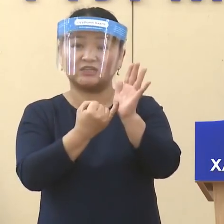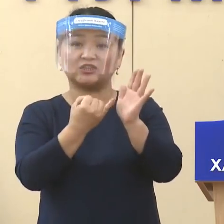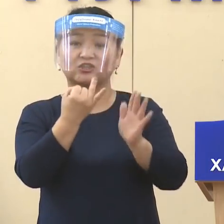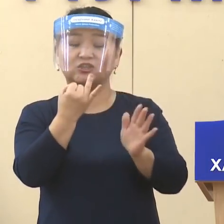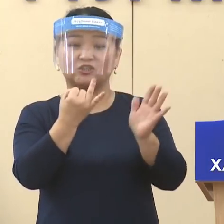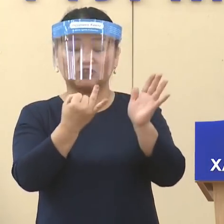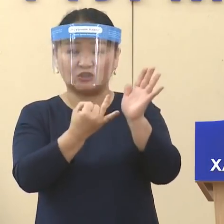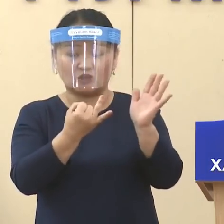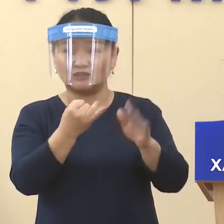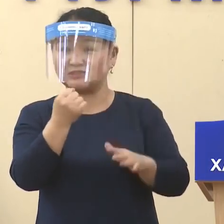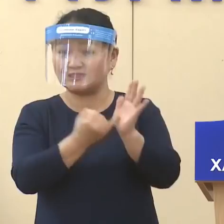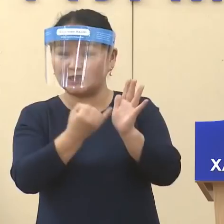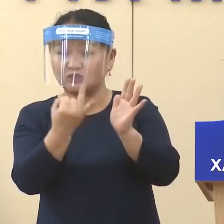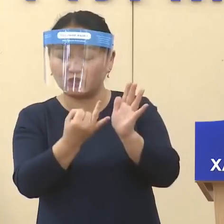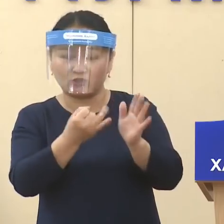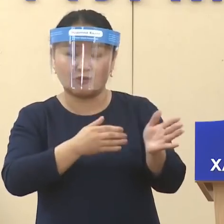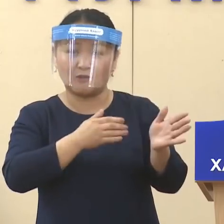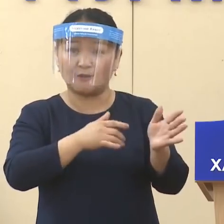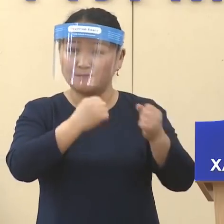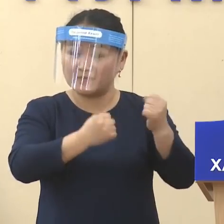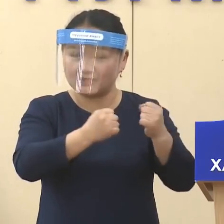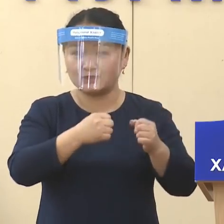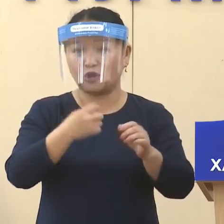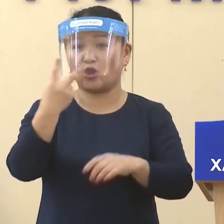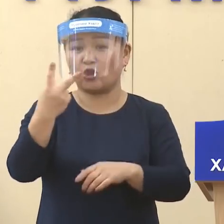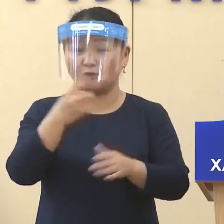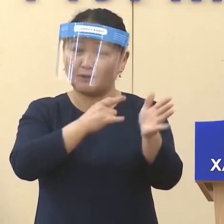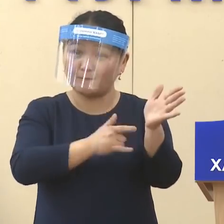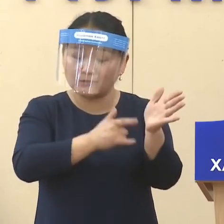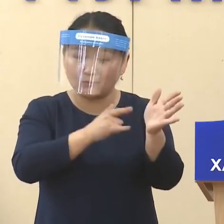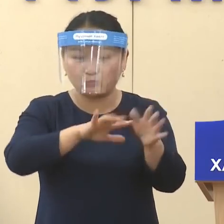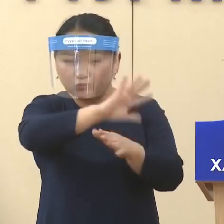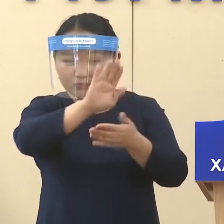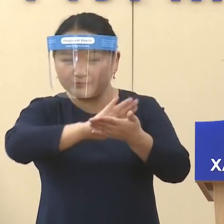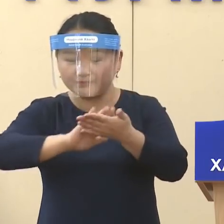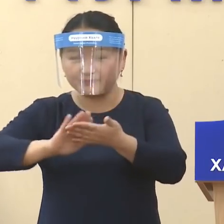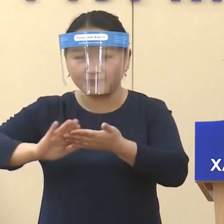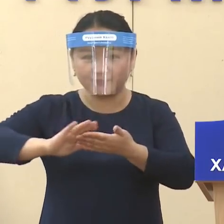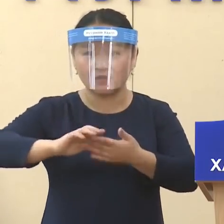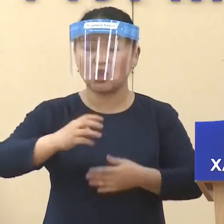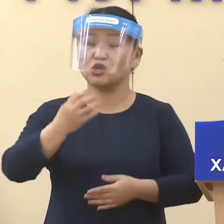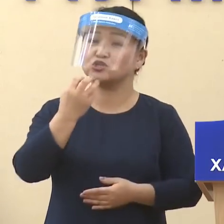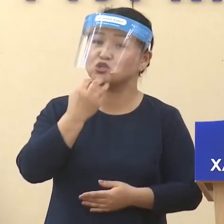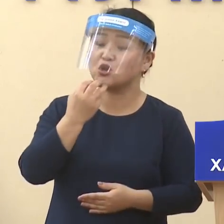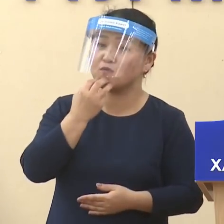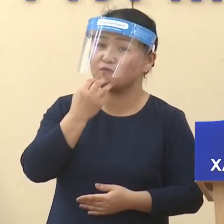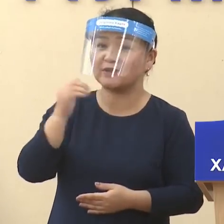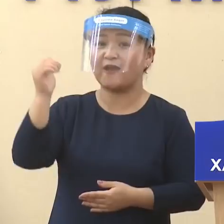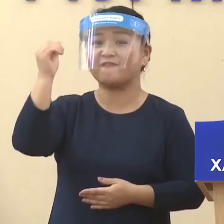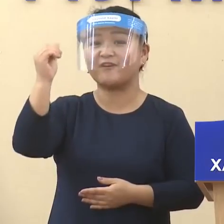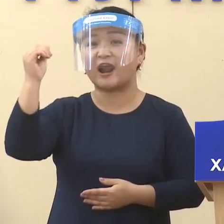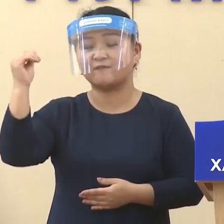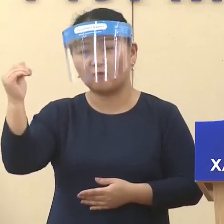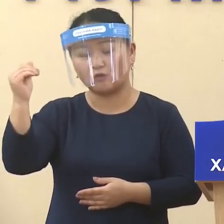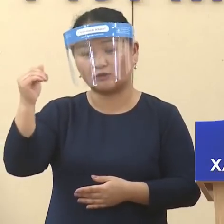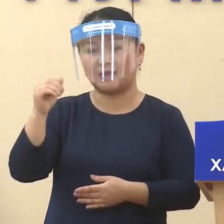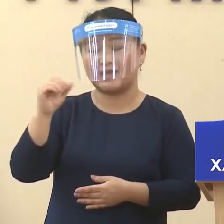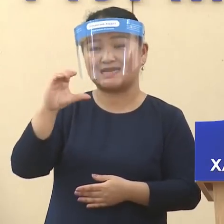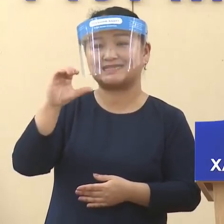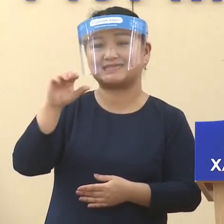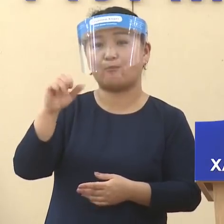тусгаарлах байранд бол эцсийн халдвар бүртгэлийг хийж ажилласан. За Сөүл, Франкфурт, Стамбулаас ирсэн тусгай үүргийн 3